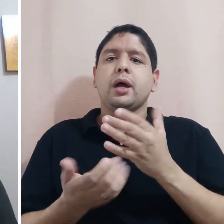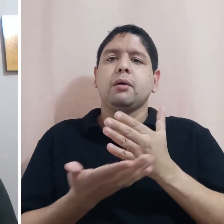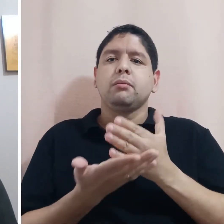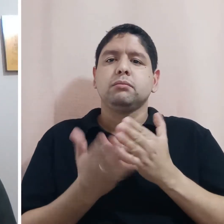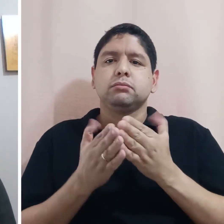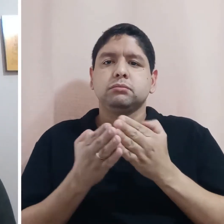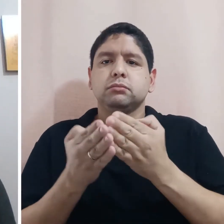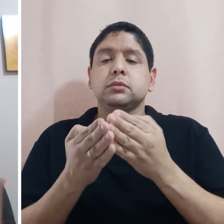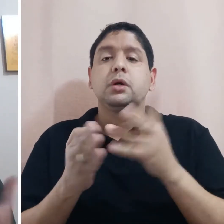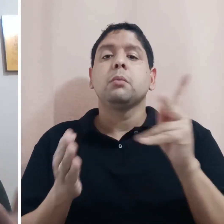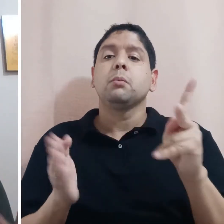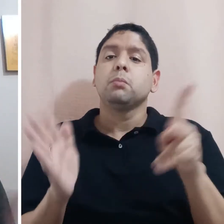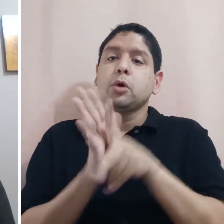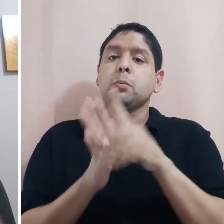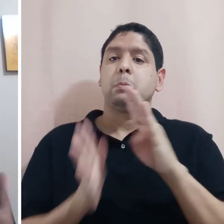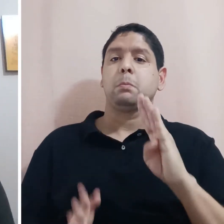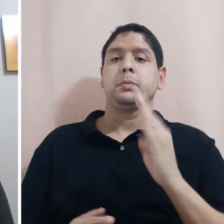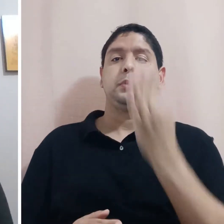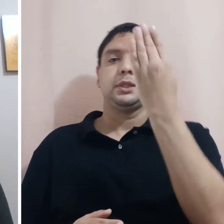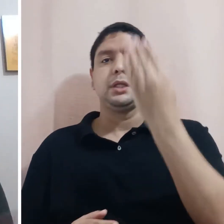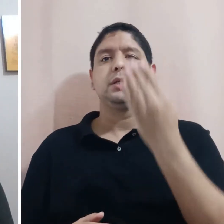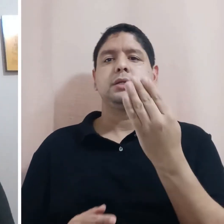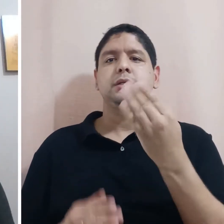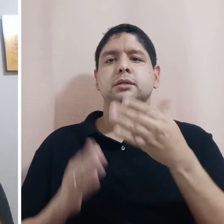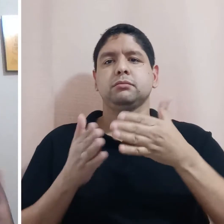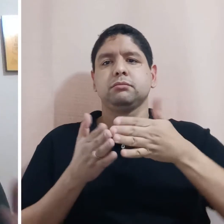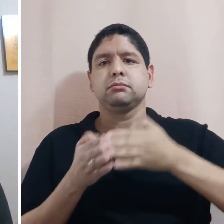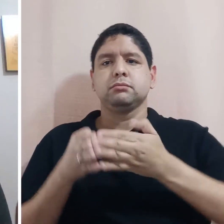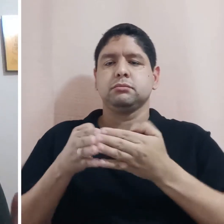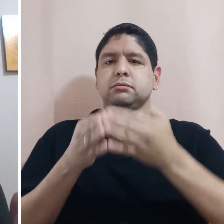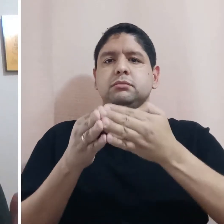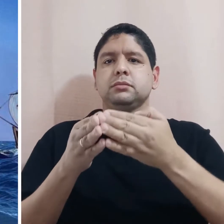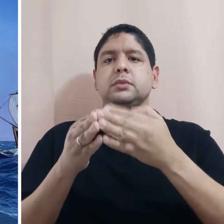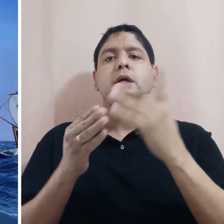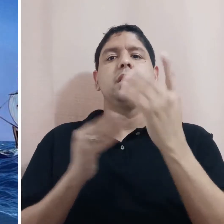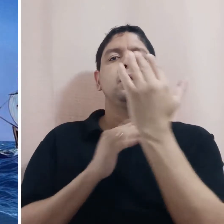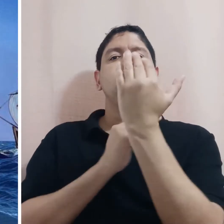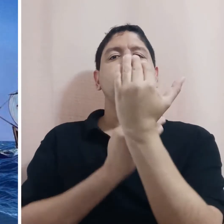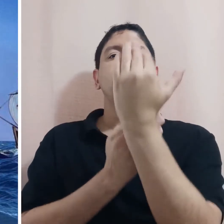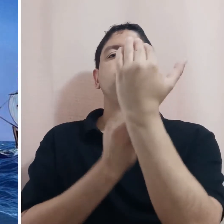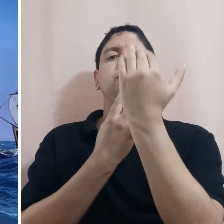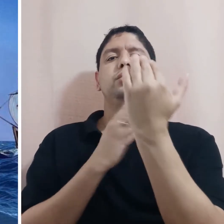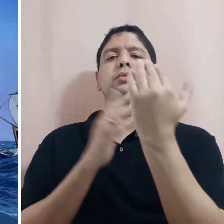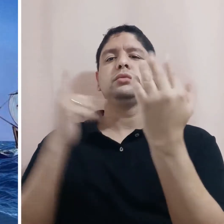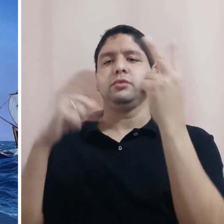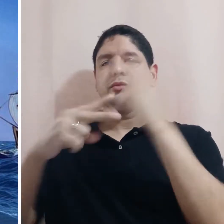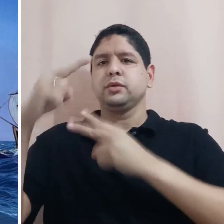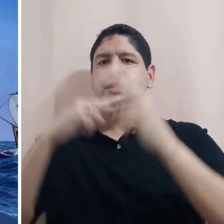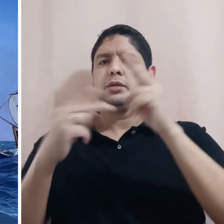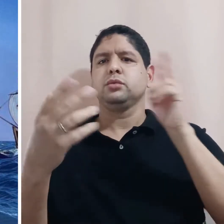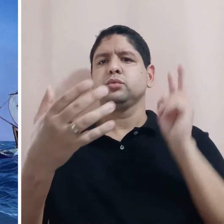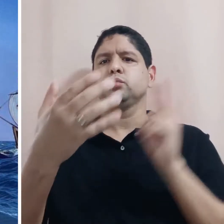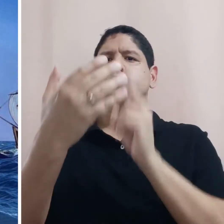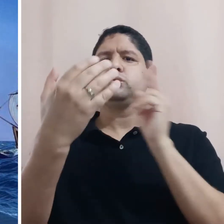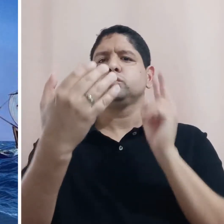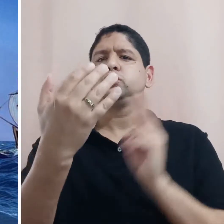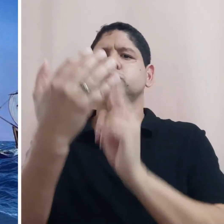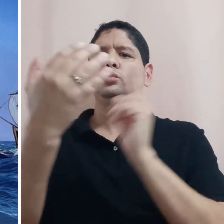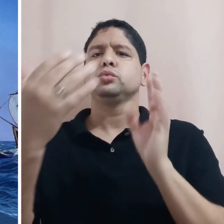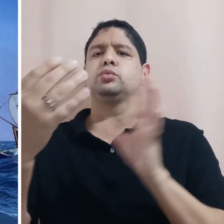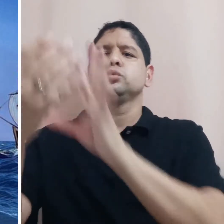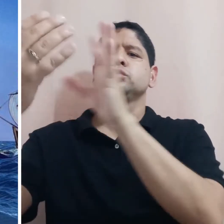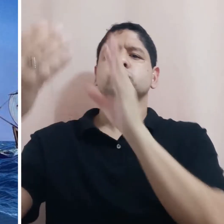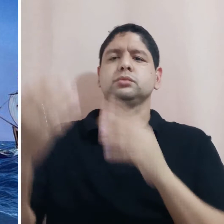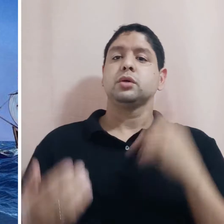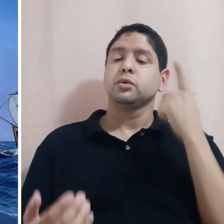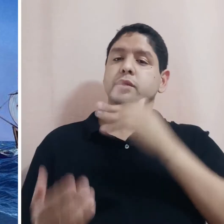madeira, movidas pela força do vento, né? As principais embarcações desse tipo eram as caravelas, né, que eram